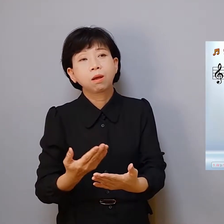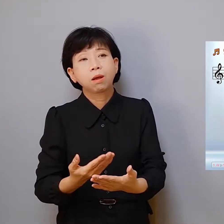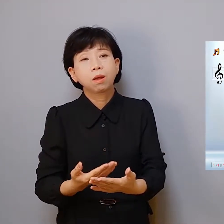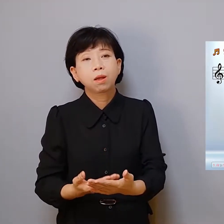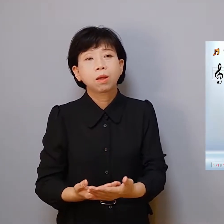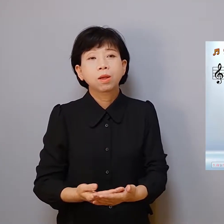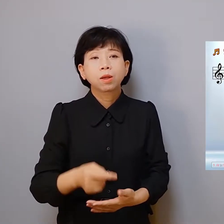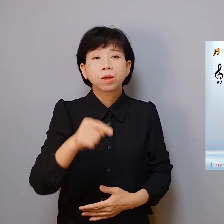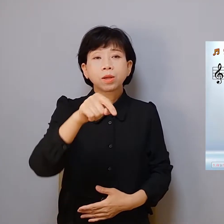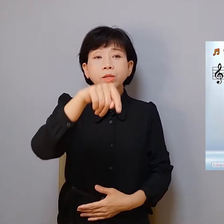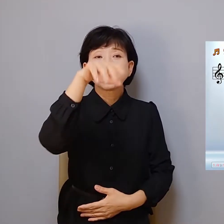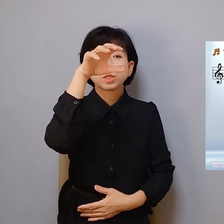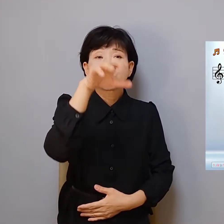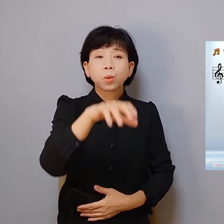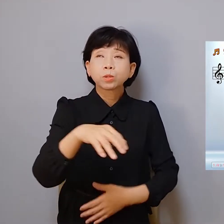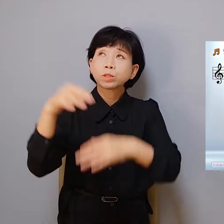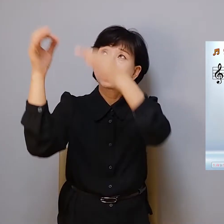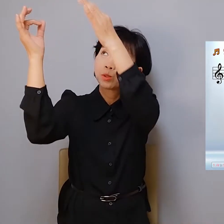여소서